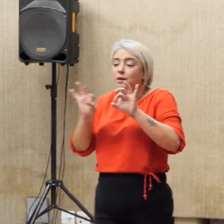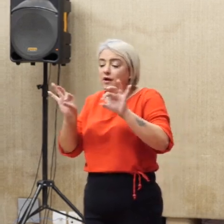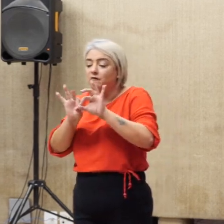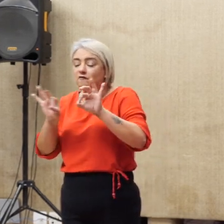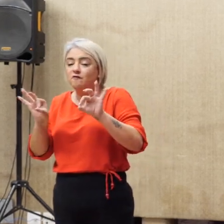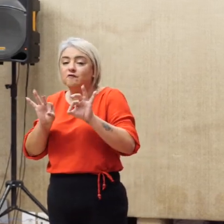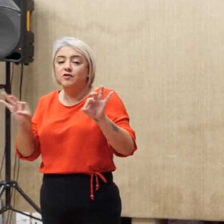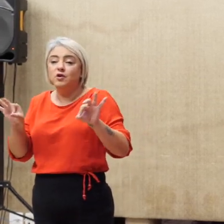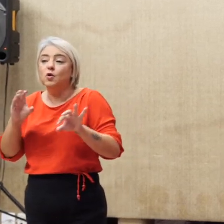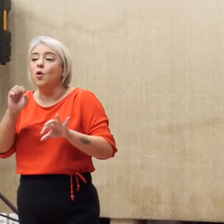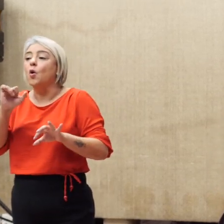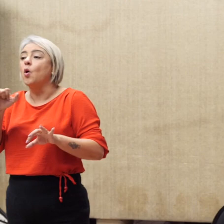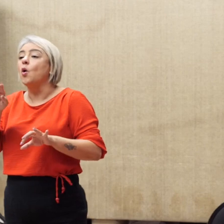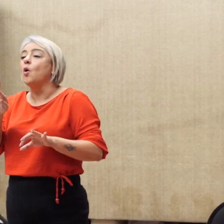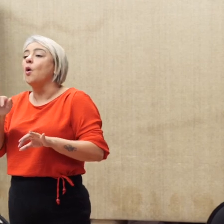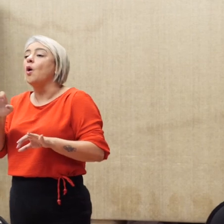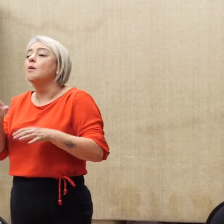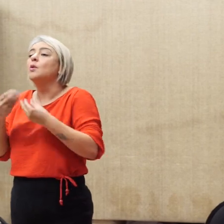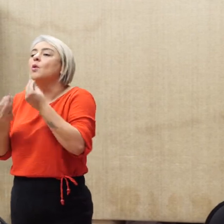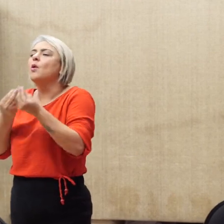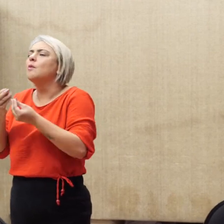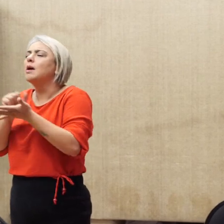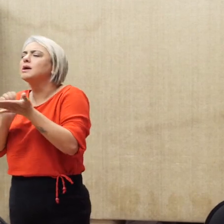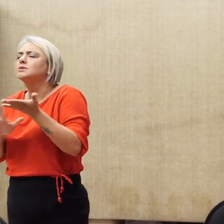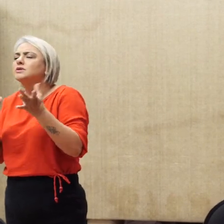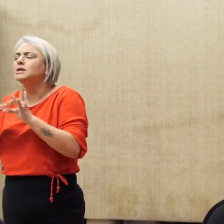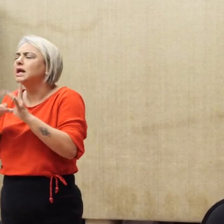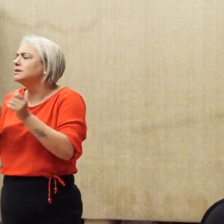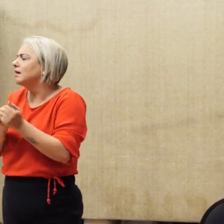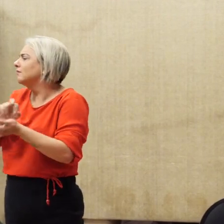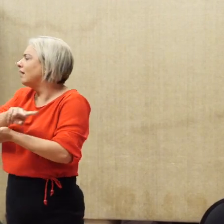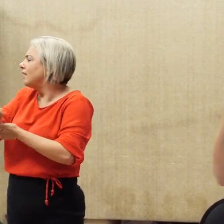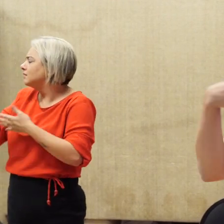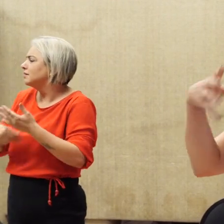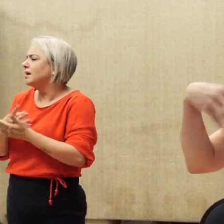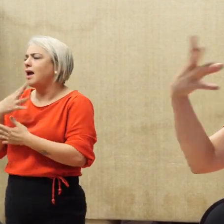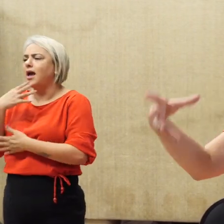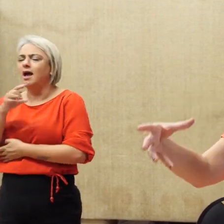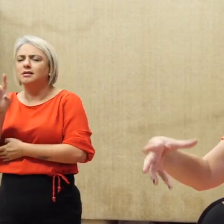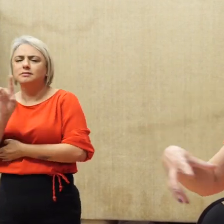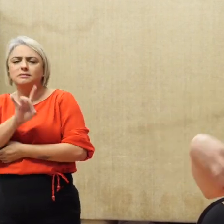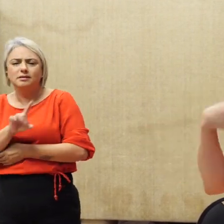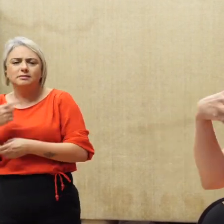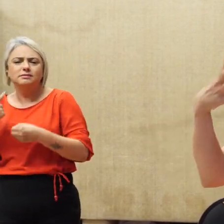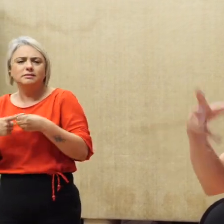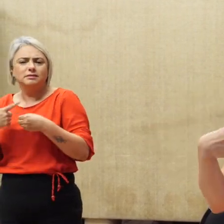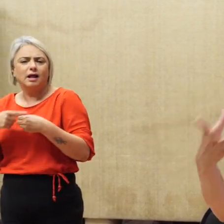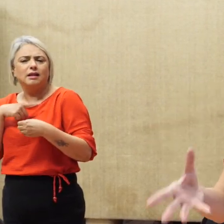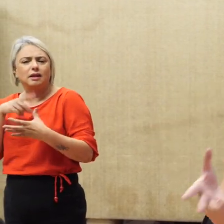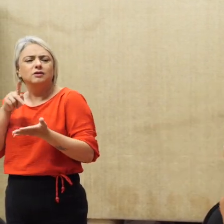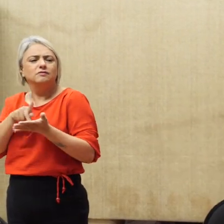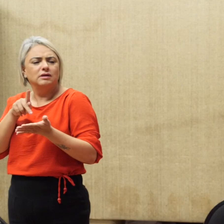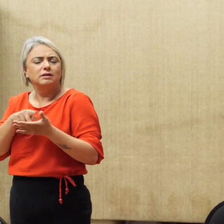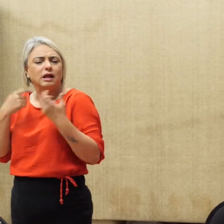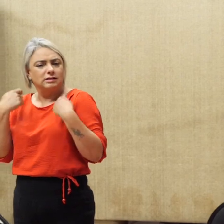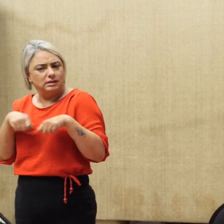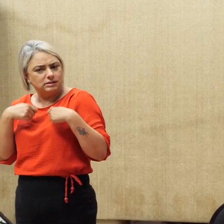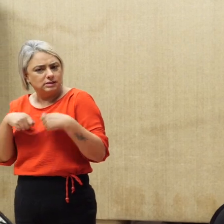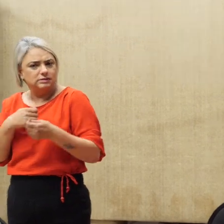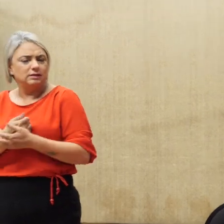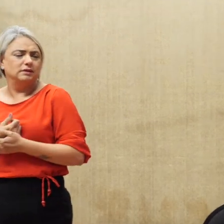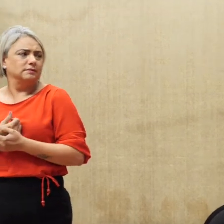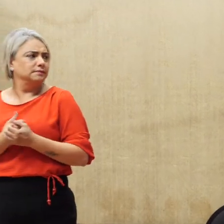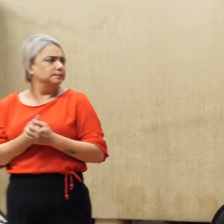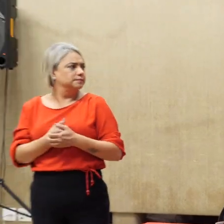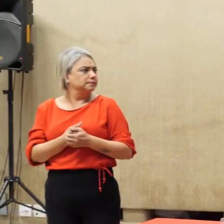lidar com isso? Como fazer ações integradas? Pensar em integrar em vários sentidos, eu acho que cada cidade tem, de fato, a sua necessidade.